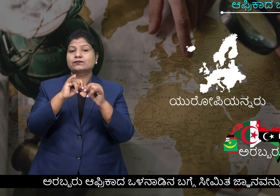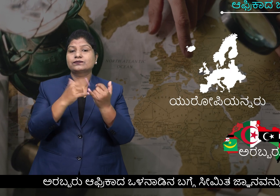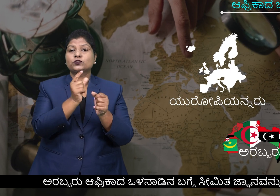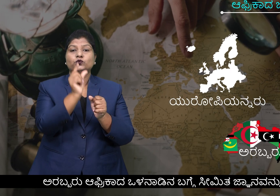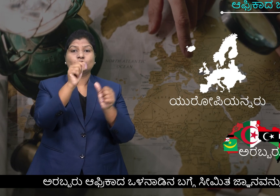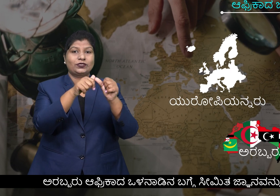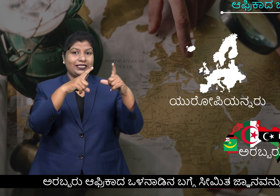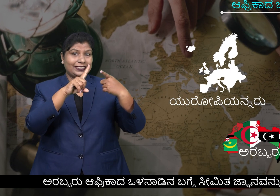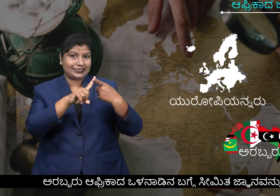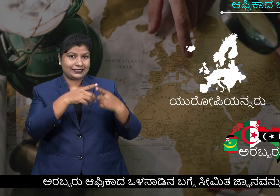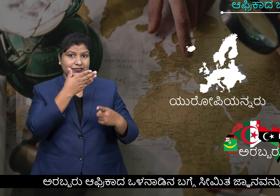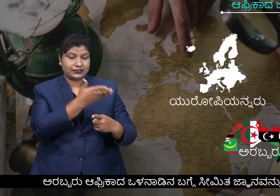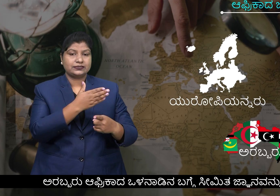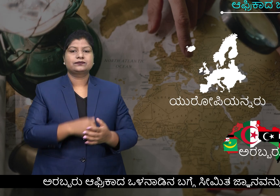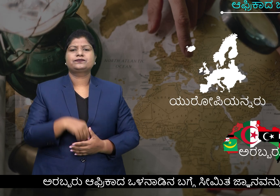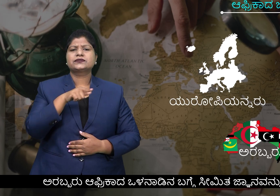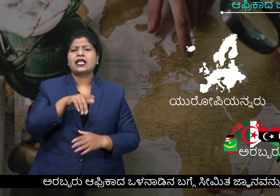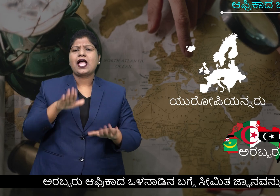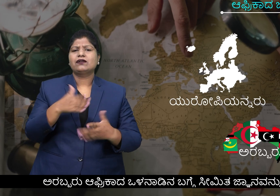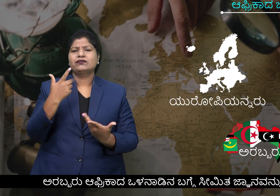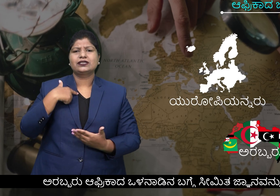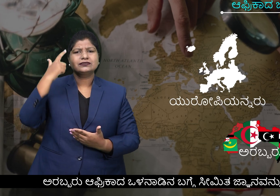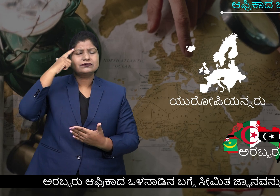ಬಗ್ಗೆ ಸೀಮಿತ ಜ್ಞಾನವನ್ನು ಹೊಂದಿದ್ದರು.